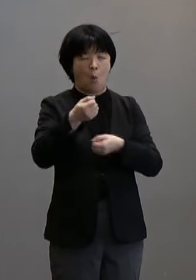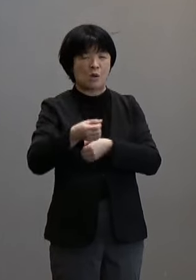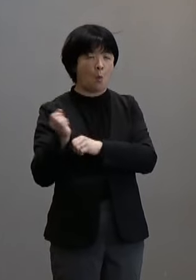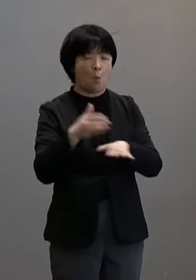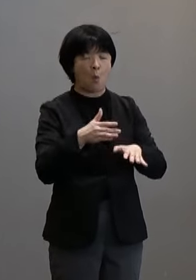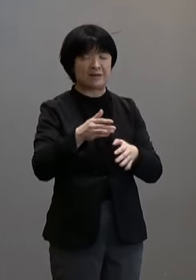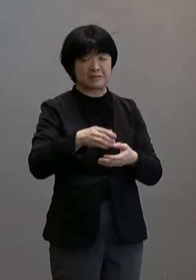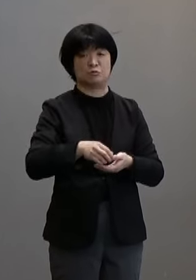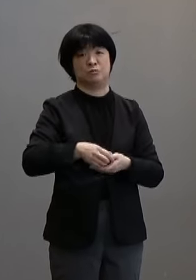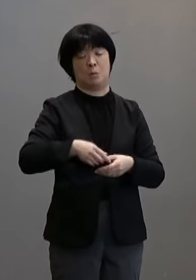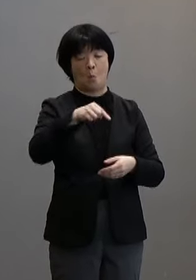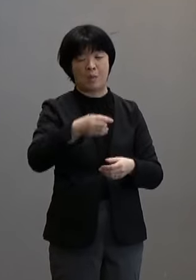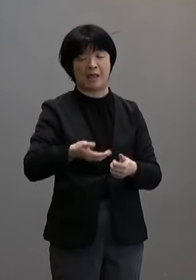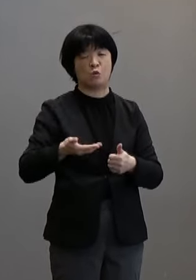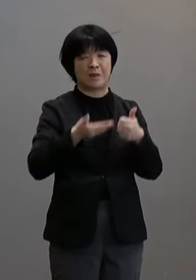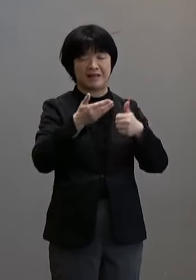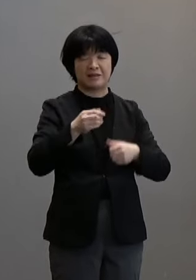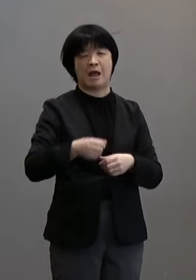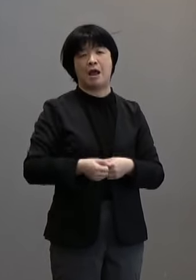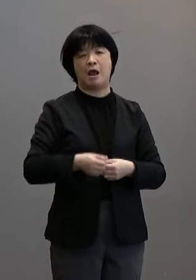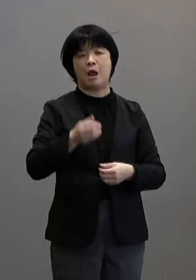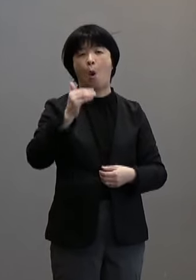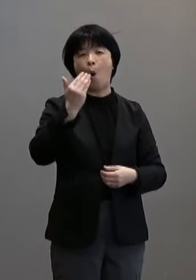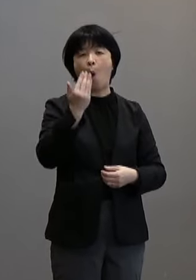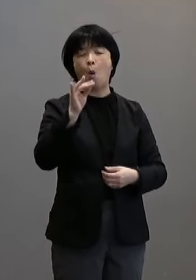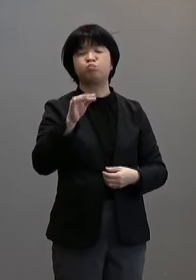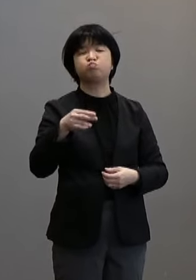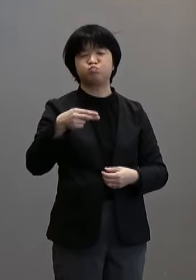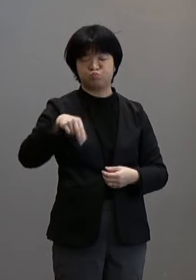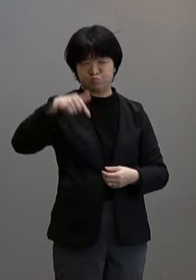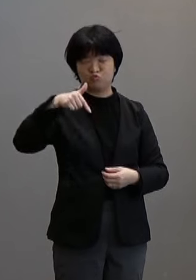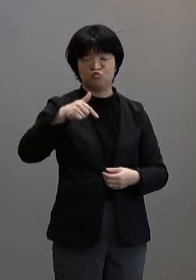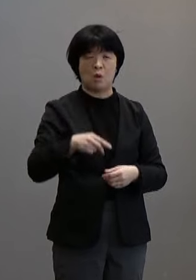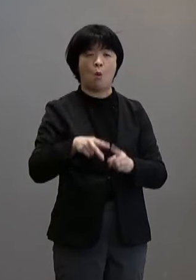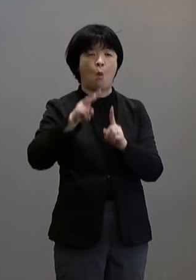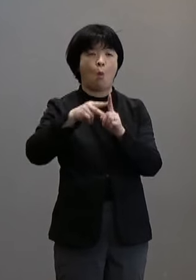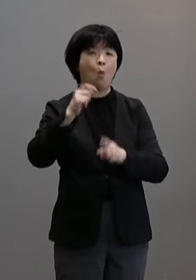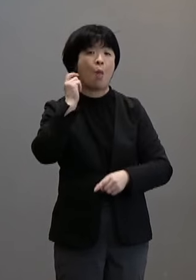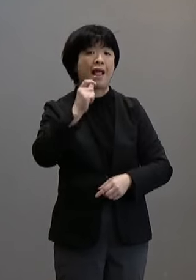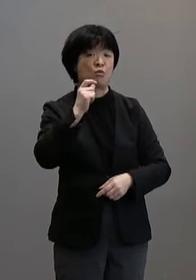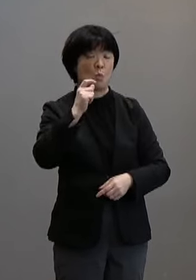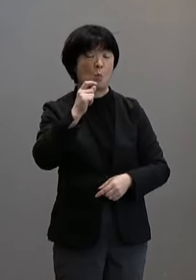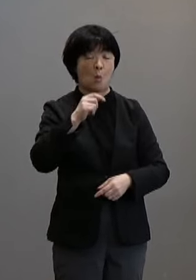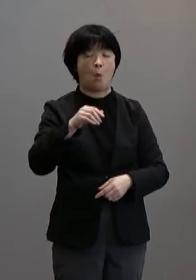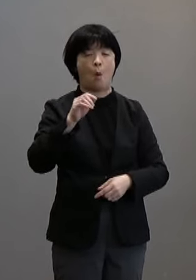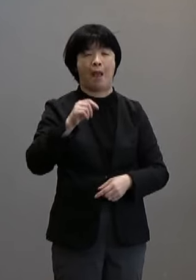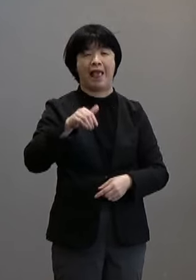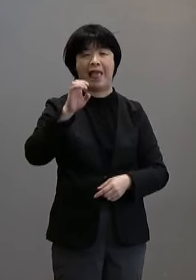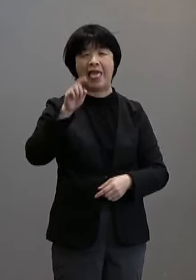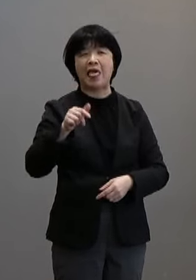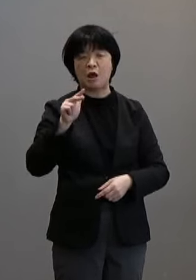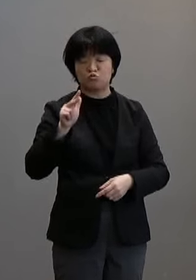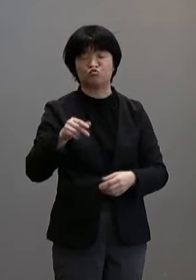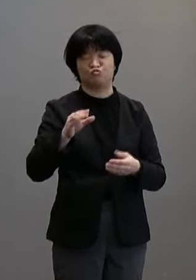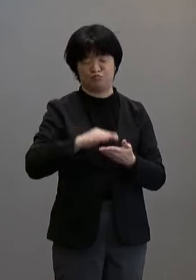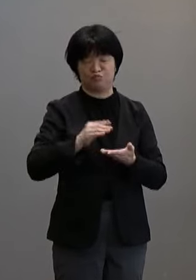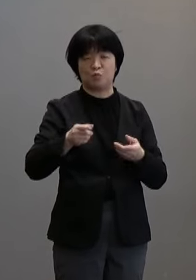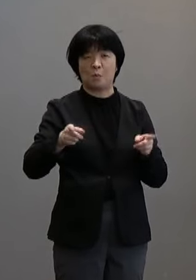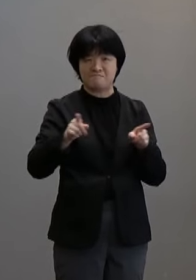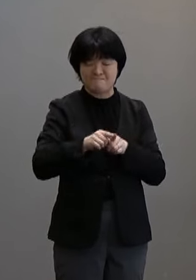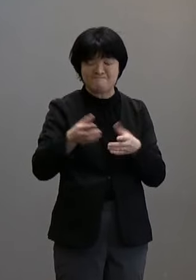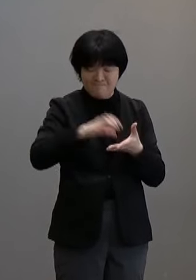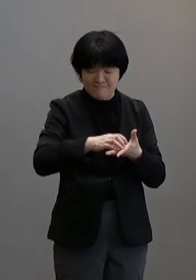サワラビールフレッシュホップエールです。これらのほか審査員特別賞としてつぶすけのミートドリアピーナ